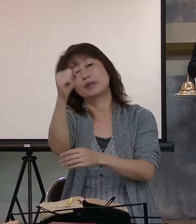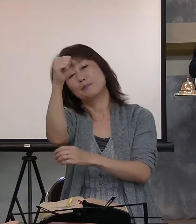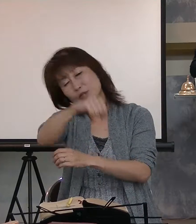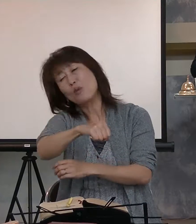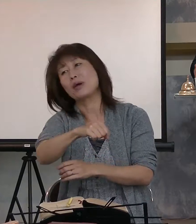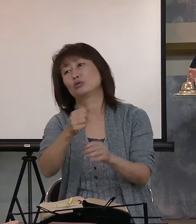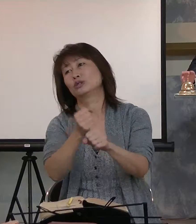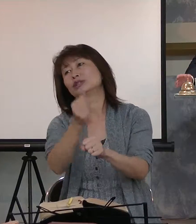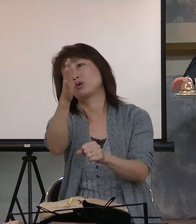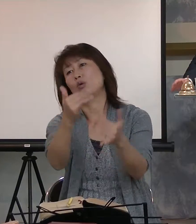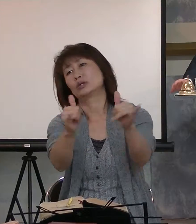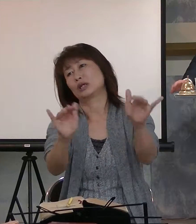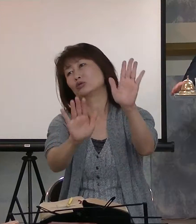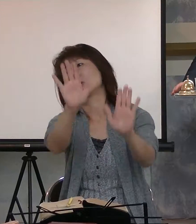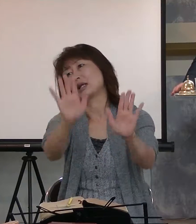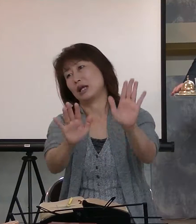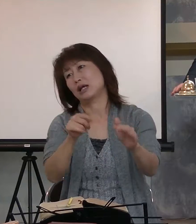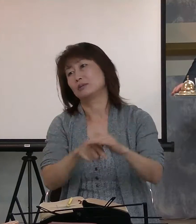る。